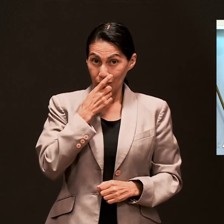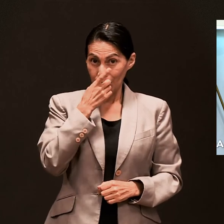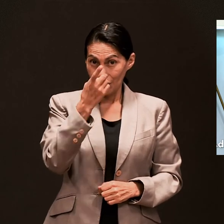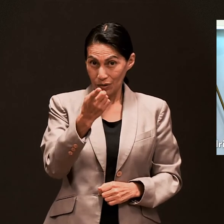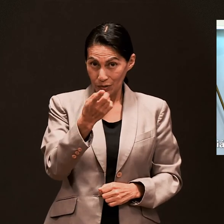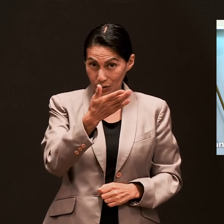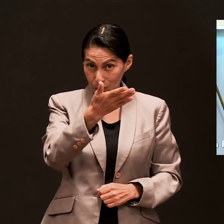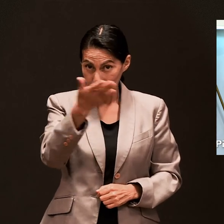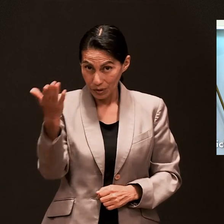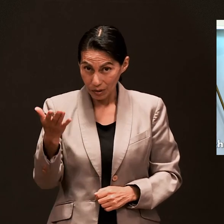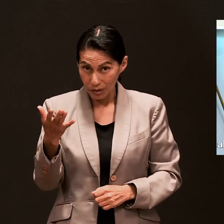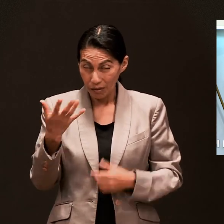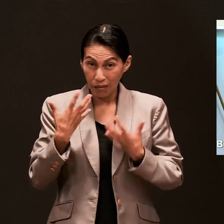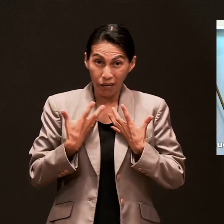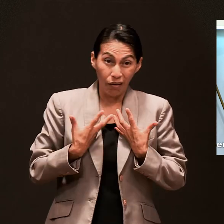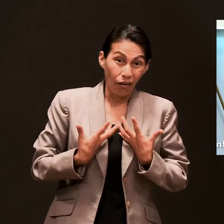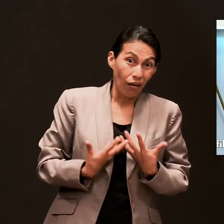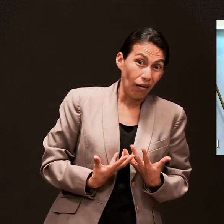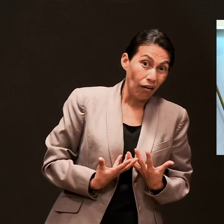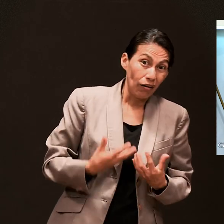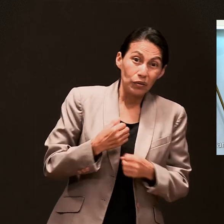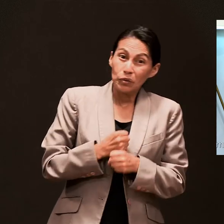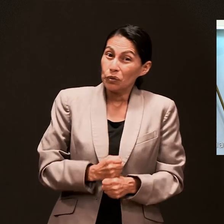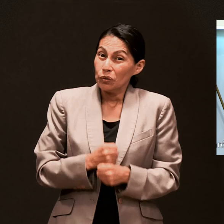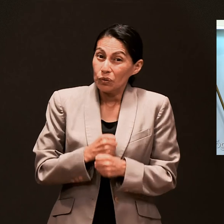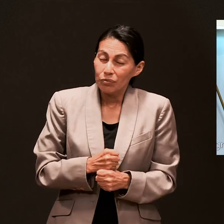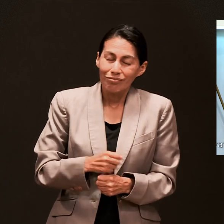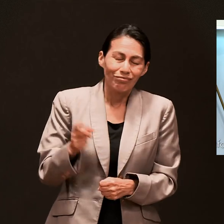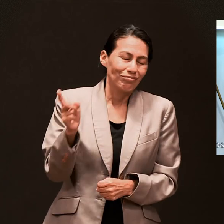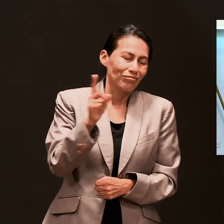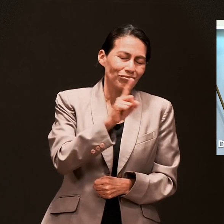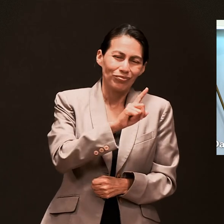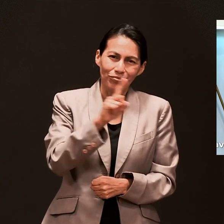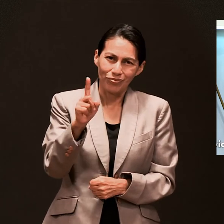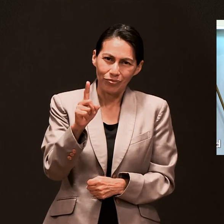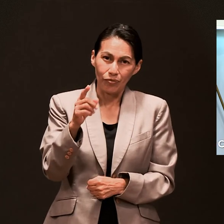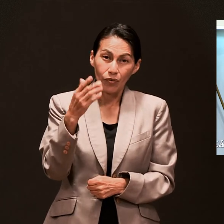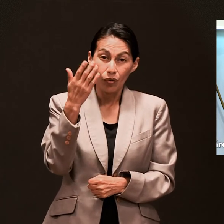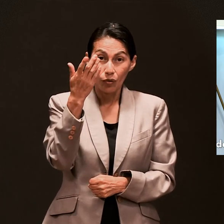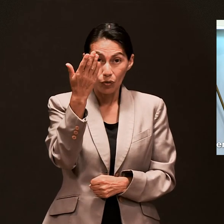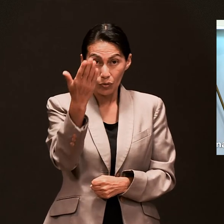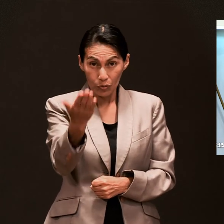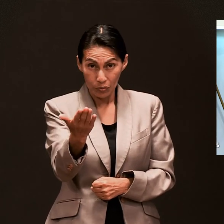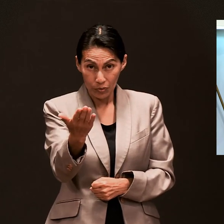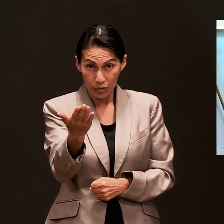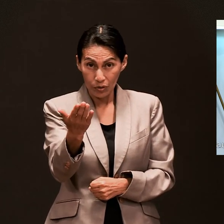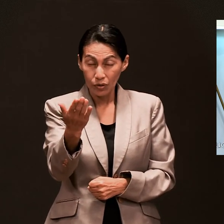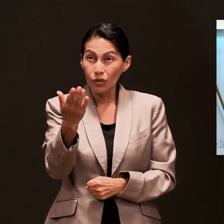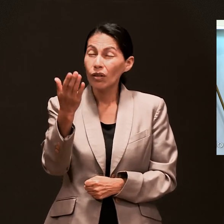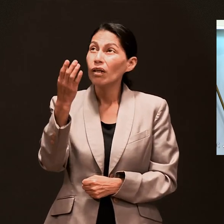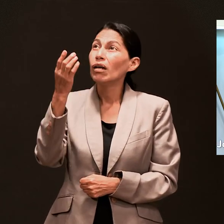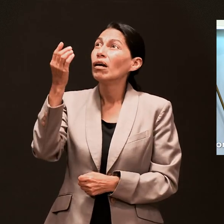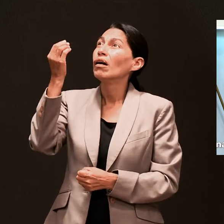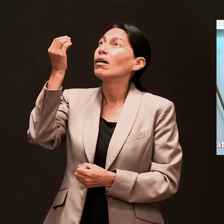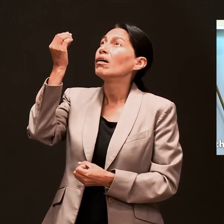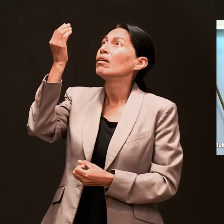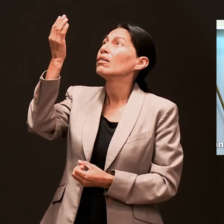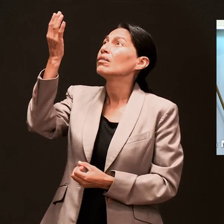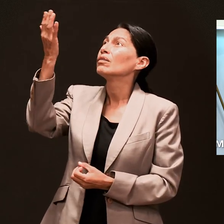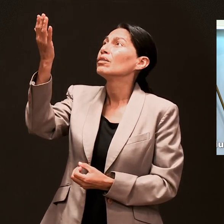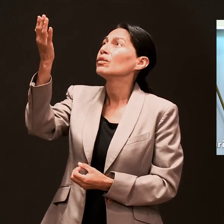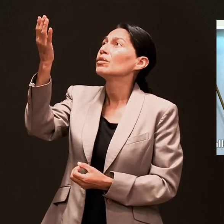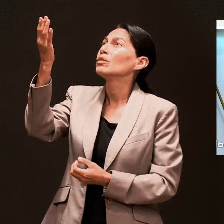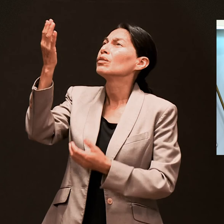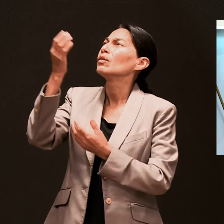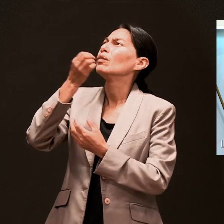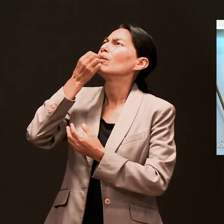corazón quiero decirles por nada estén angustiados Más sean conocidas